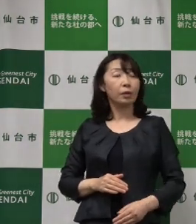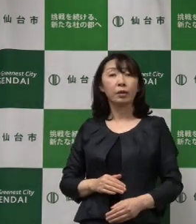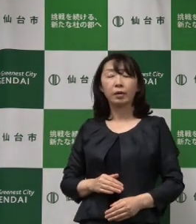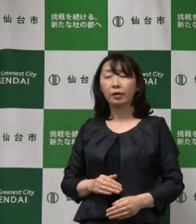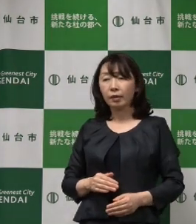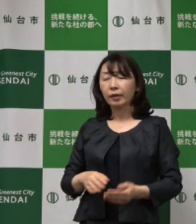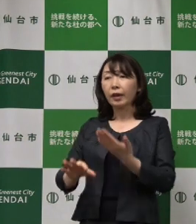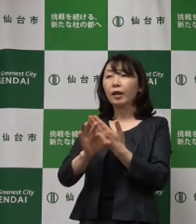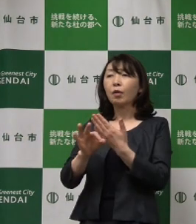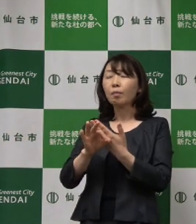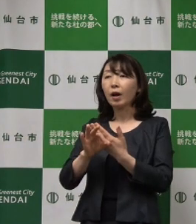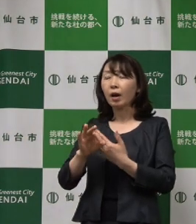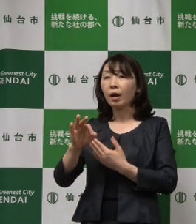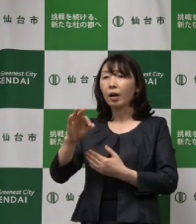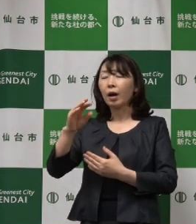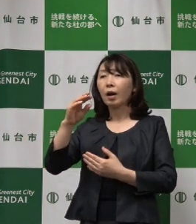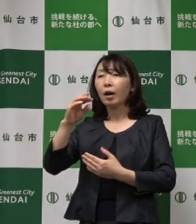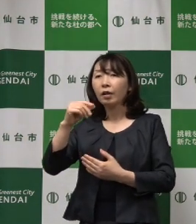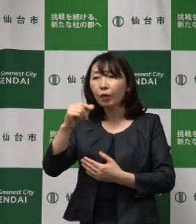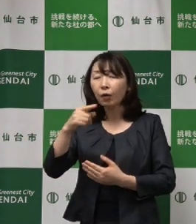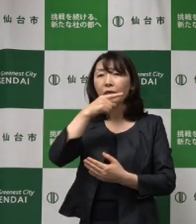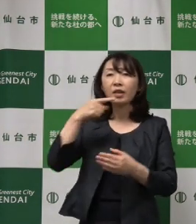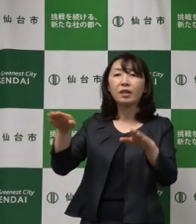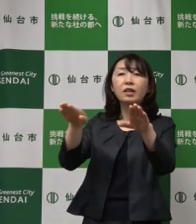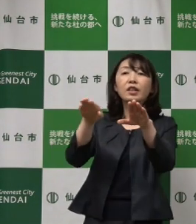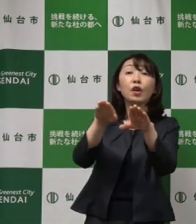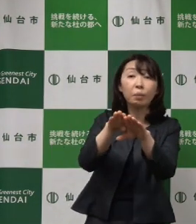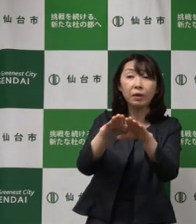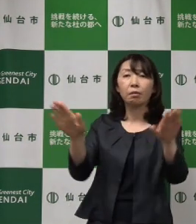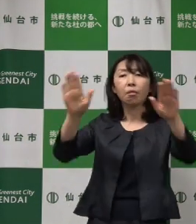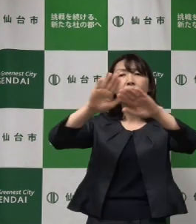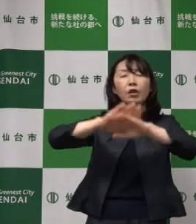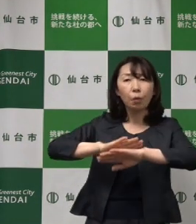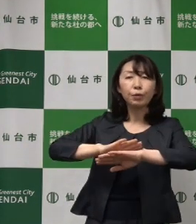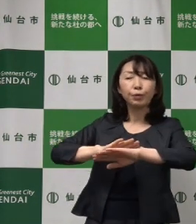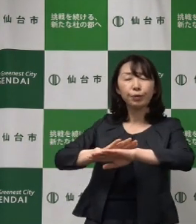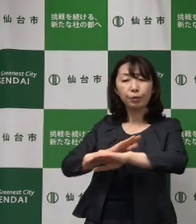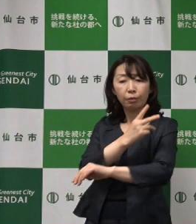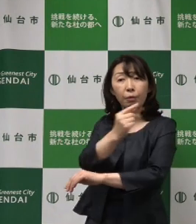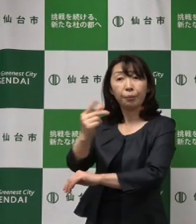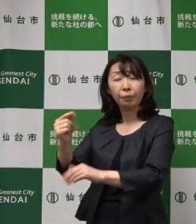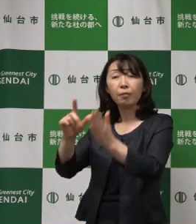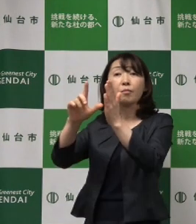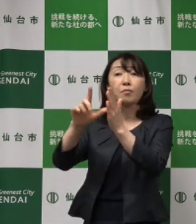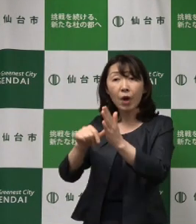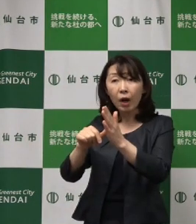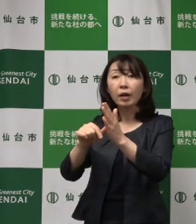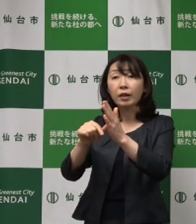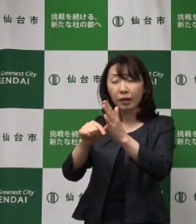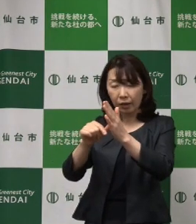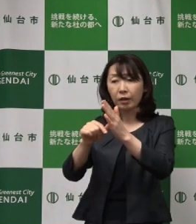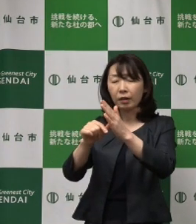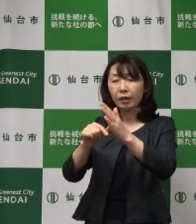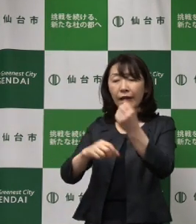夜間とか休日分で、単価が、すみません、細かい数字今持ってきませんでしたけども、上乗せというのが国